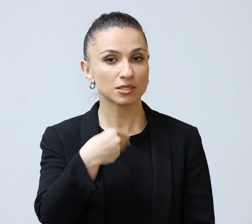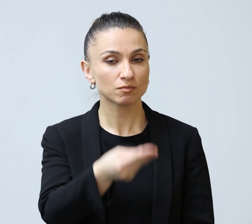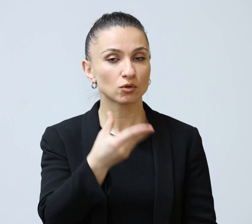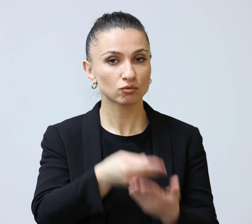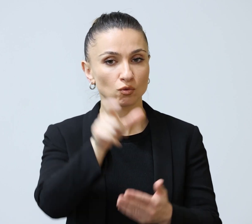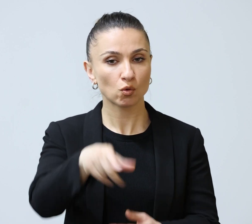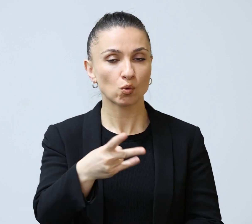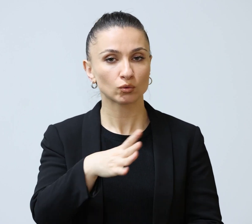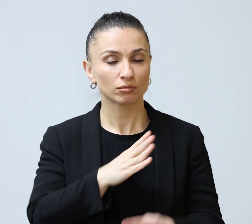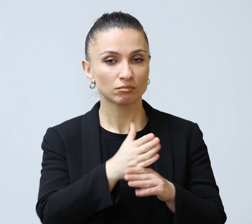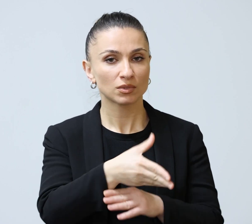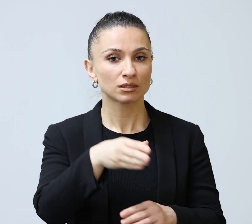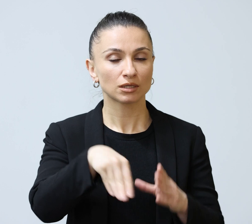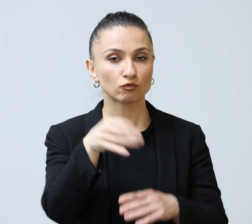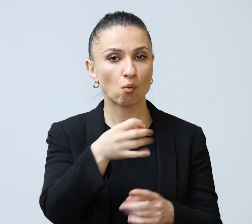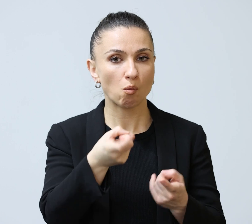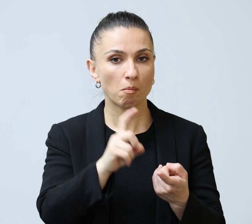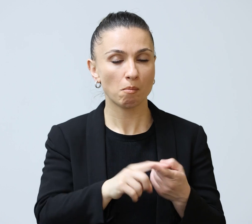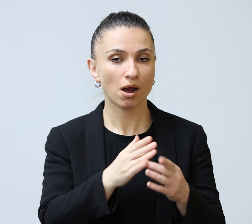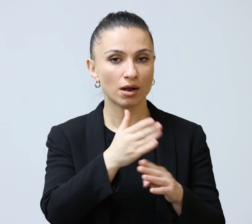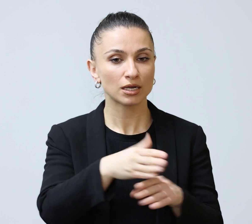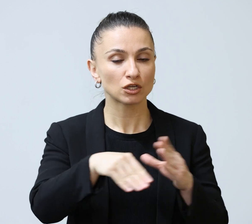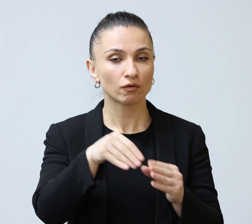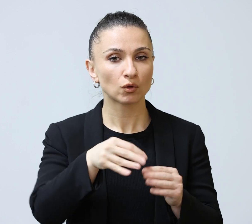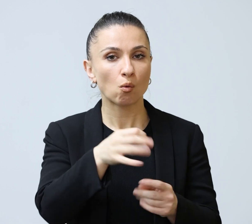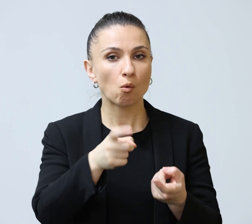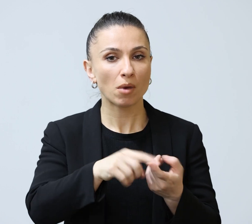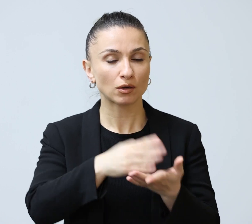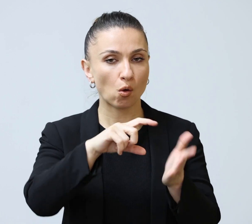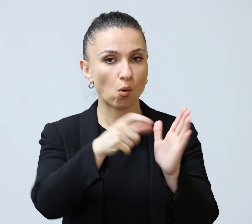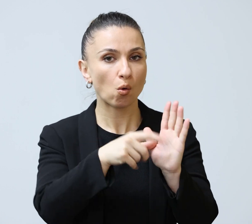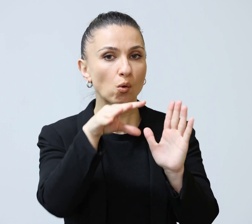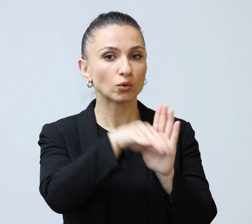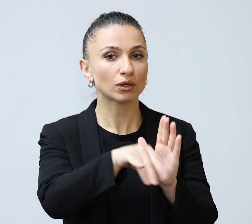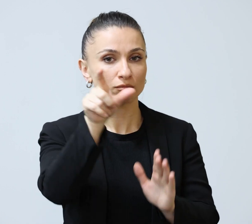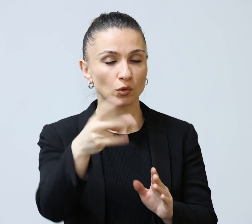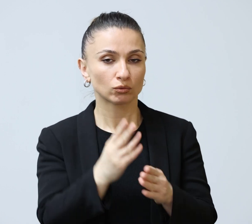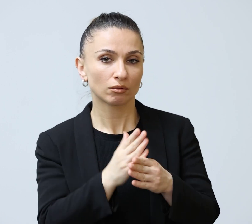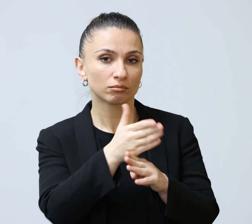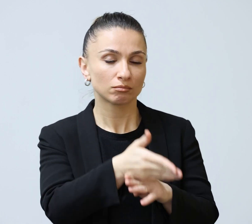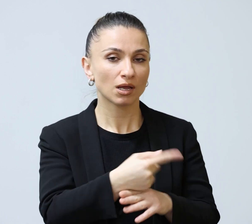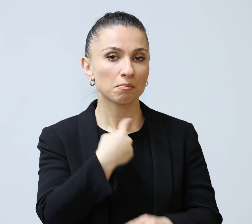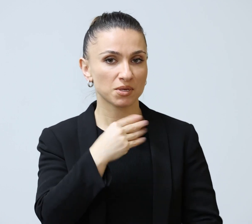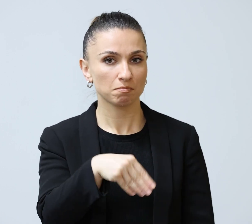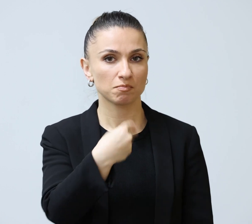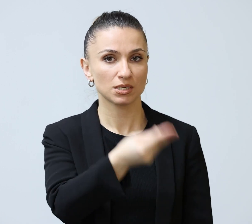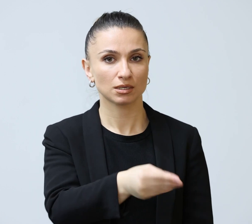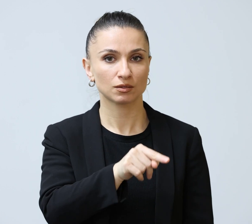դու պետք է մտնես քվեարկելու համար։ Ընտրատեղամասը կարող է լինել դպրոցում, մանկապարտեզում կամ այլ շենքում։